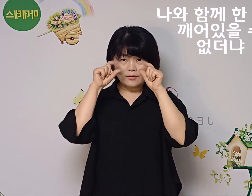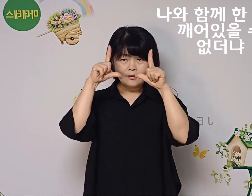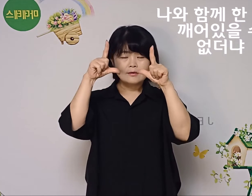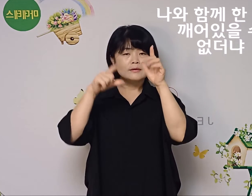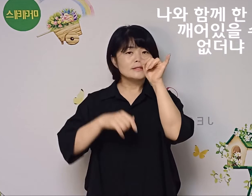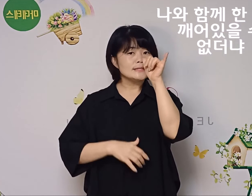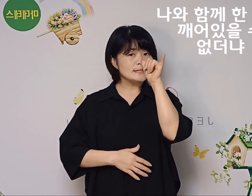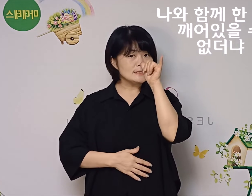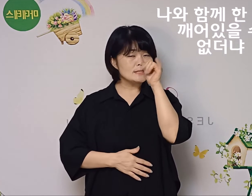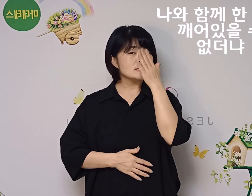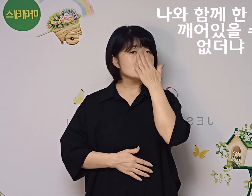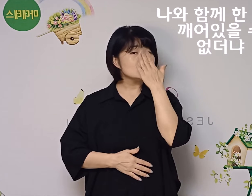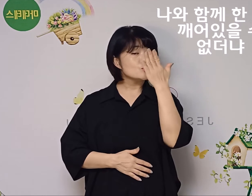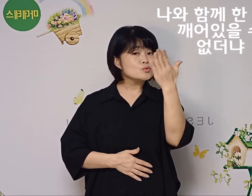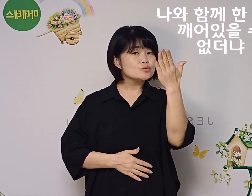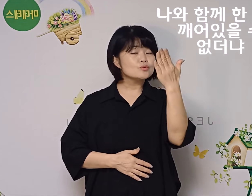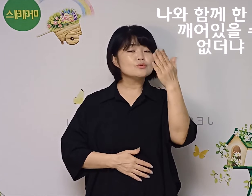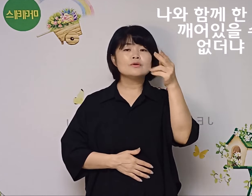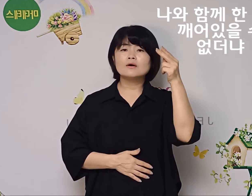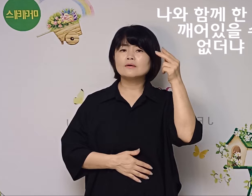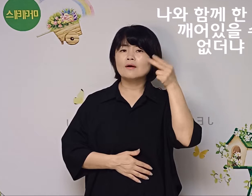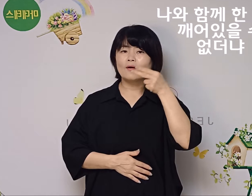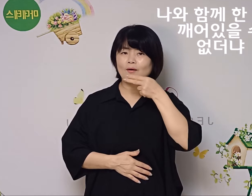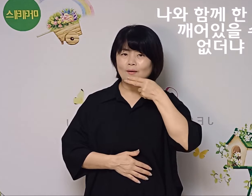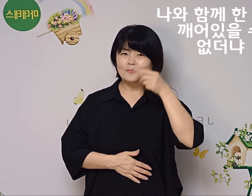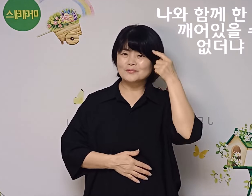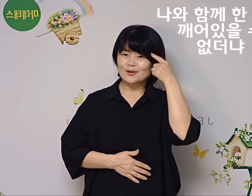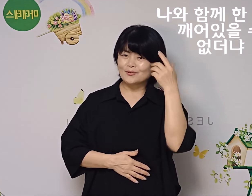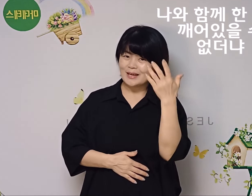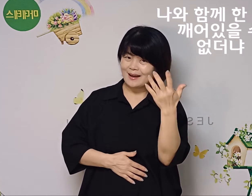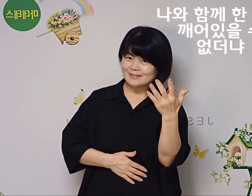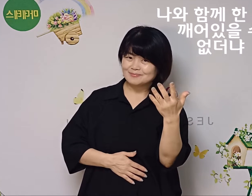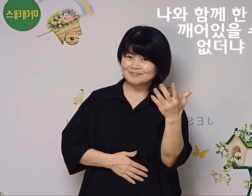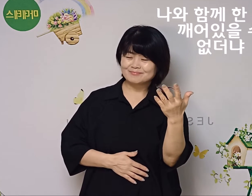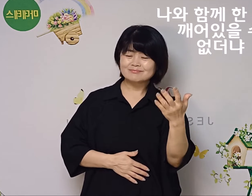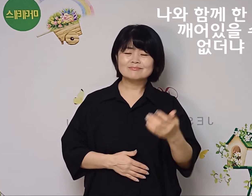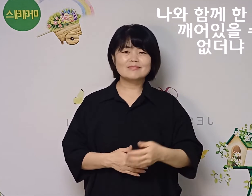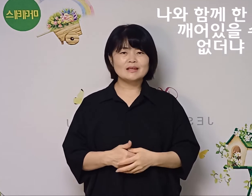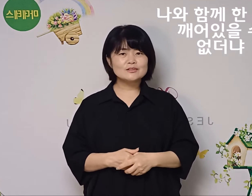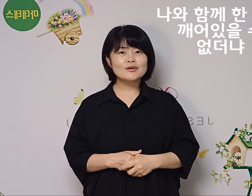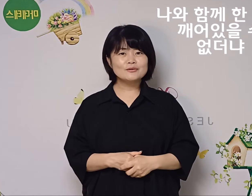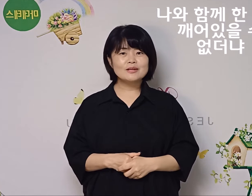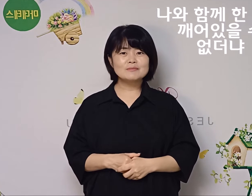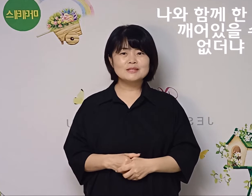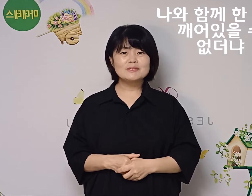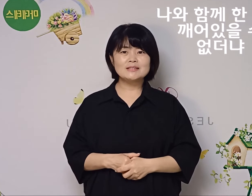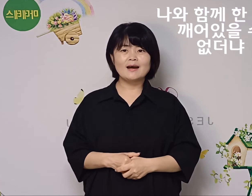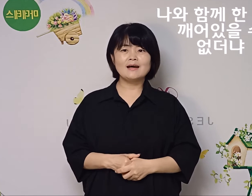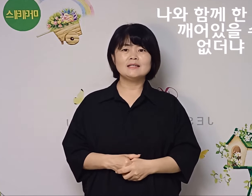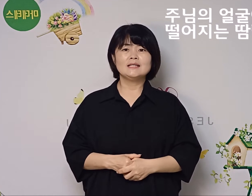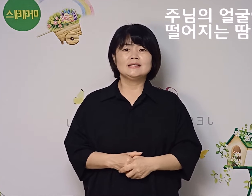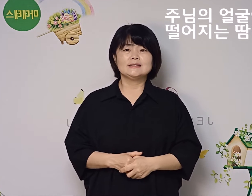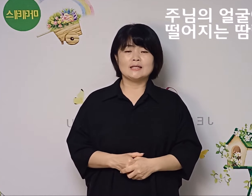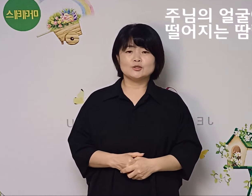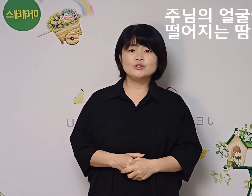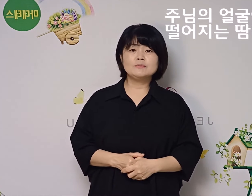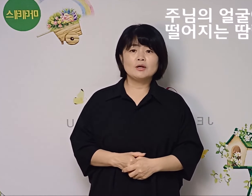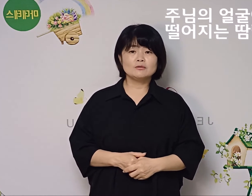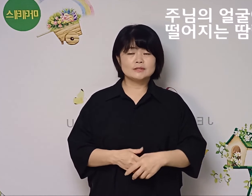깨어 있을 수 없더냐. 이렇게 연결하면 됩니다. 자, 주님의